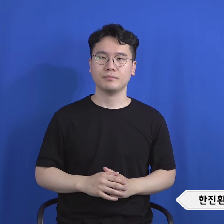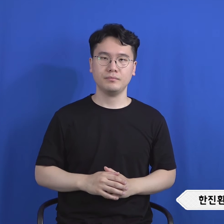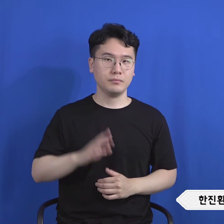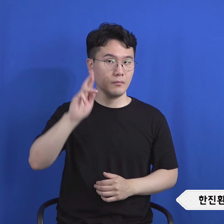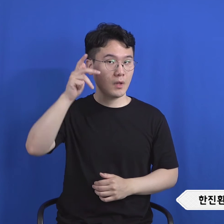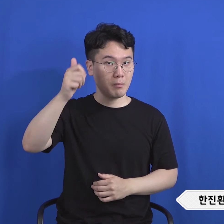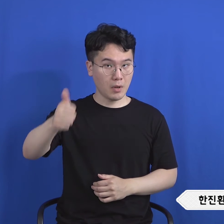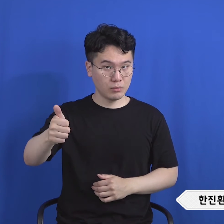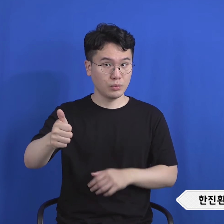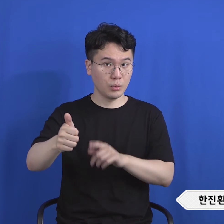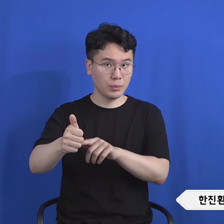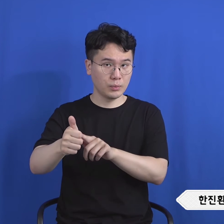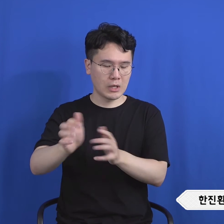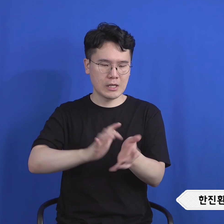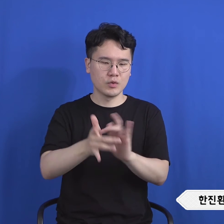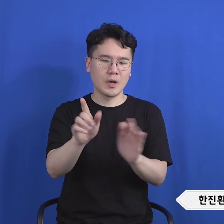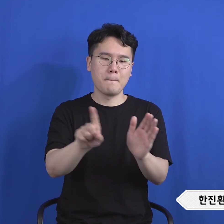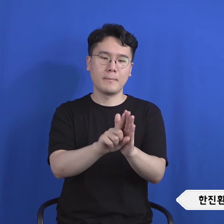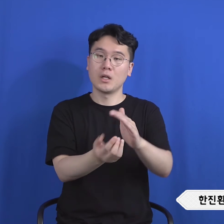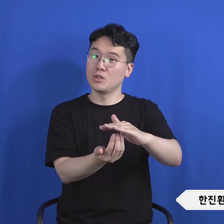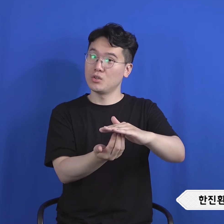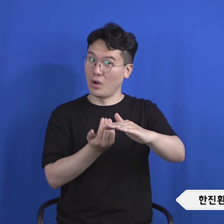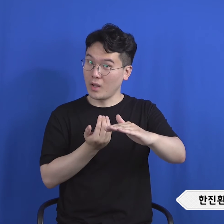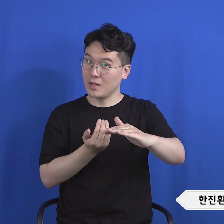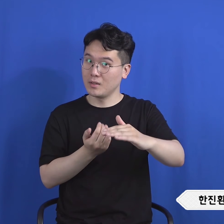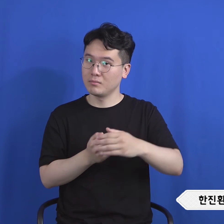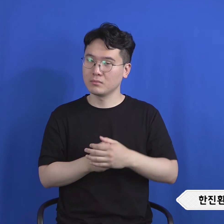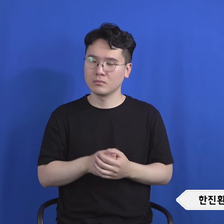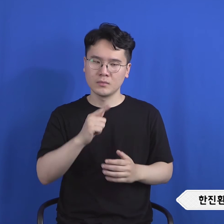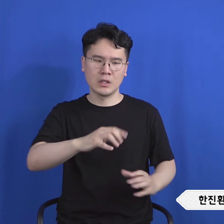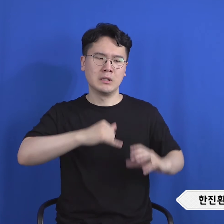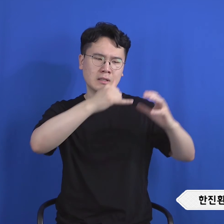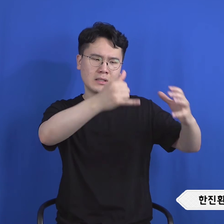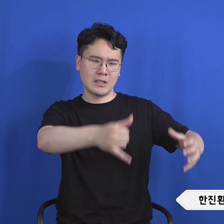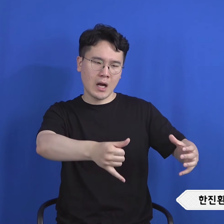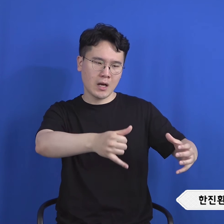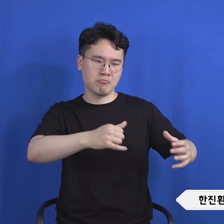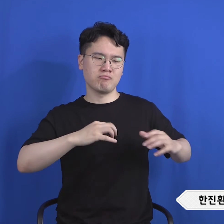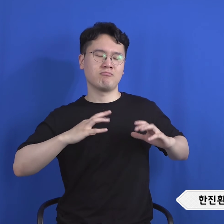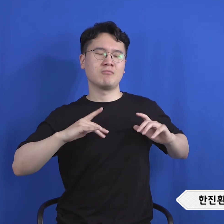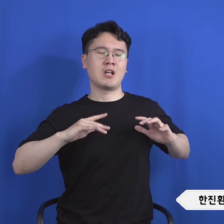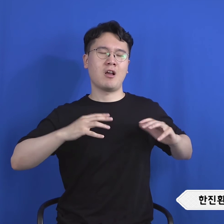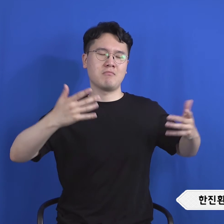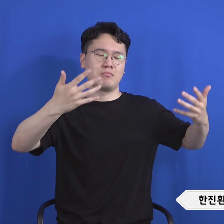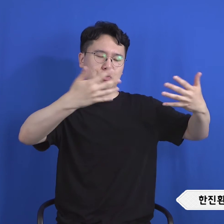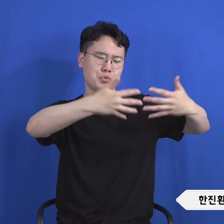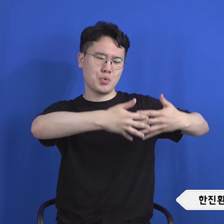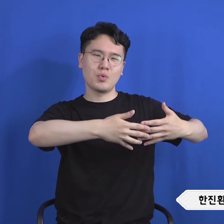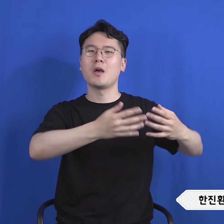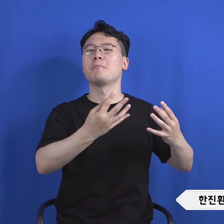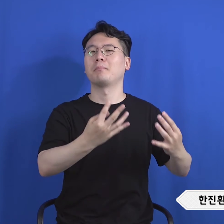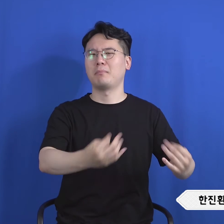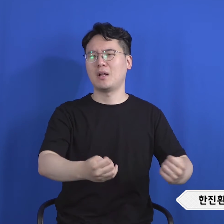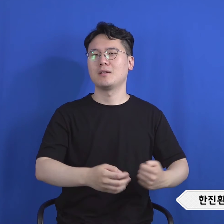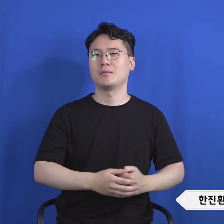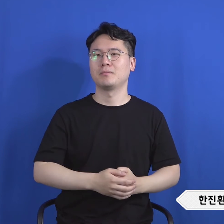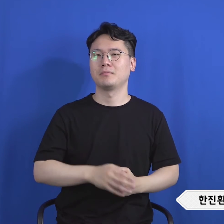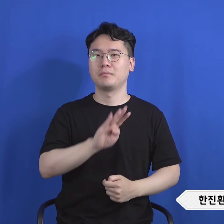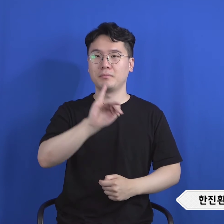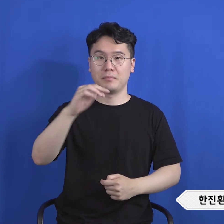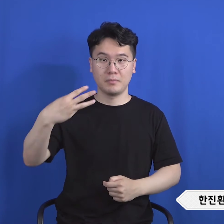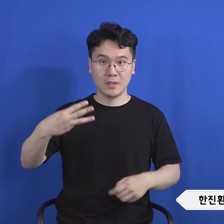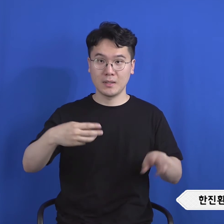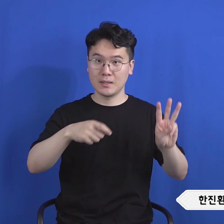사도 바울도 예수 믿기 전에는 자기 이 세상적인 무슨 조건 자랑할 것이 많았습니다. 빌립보서